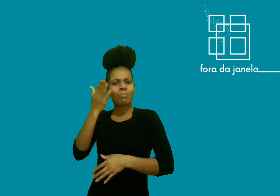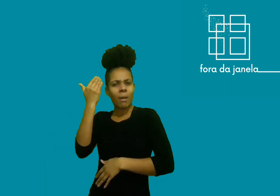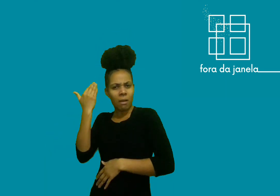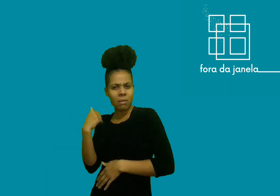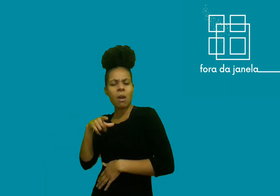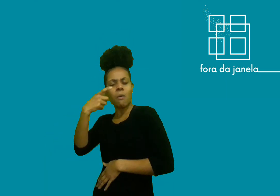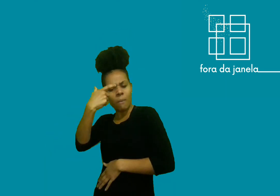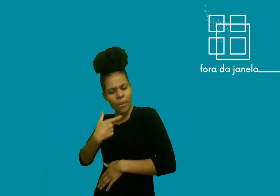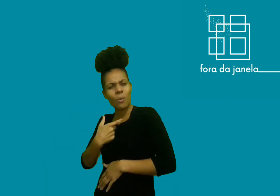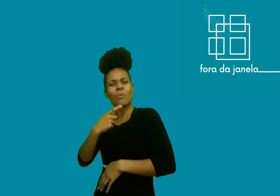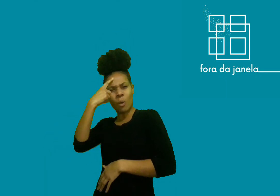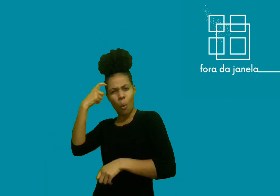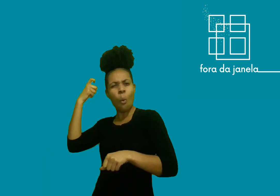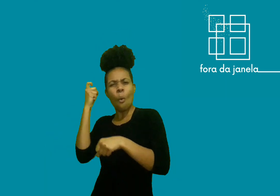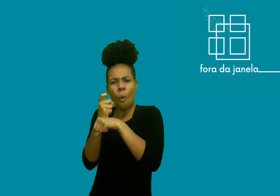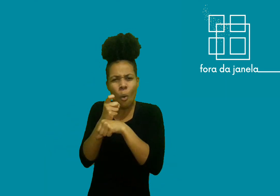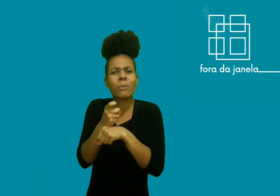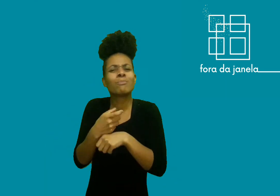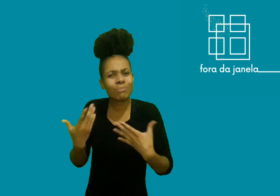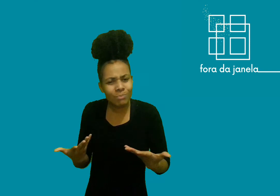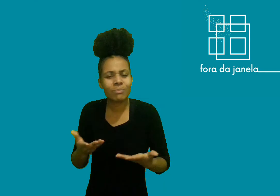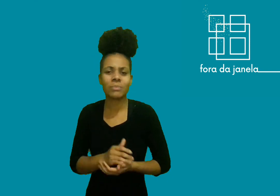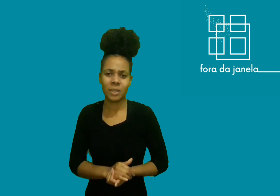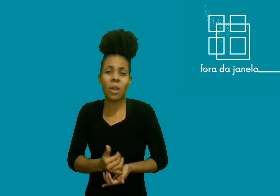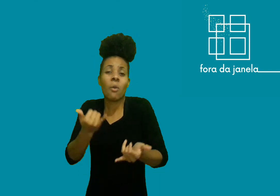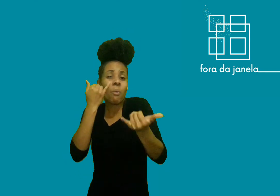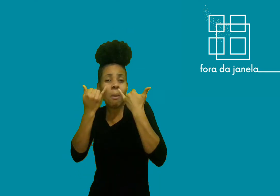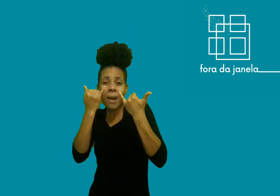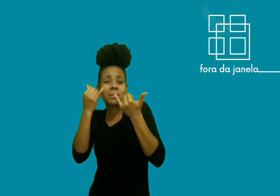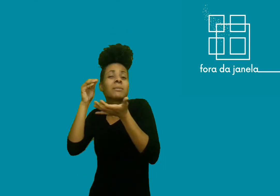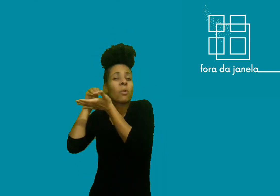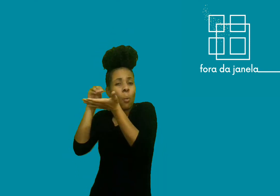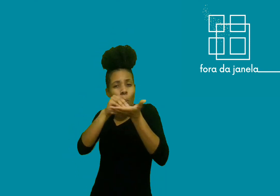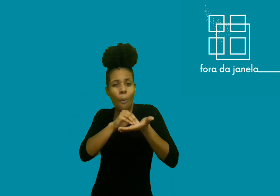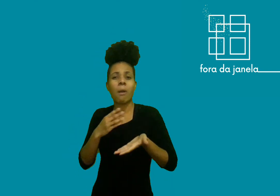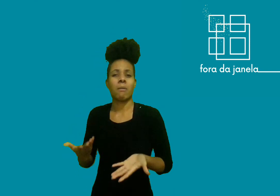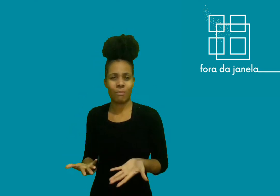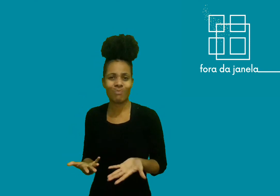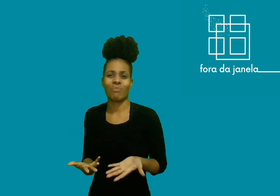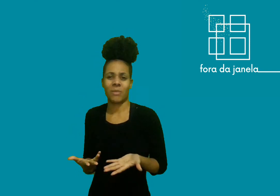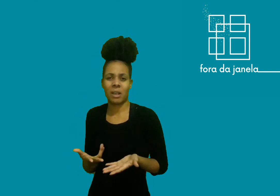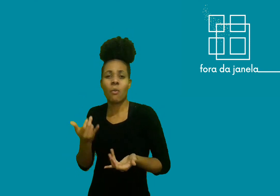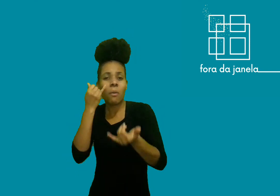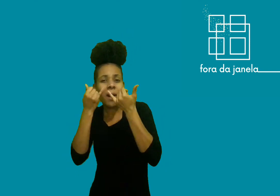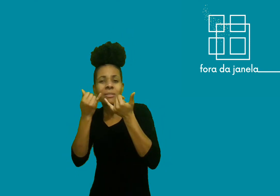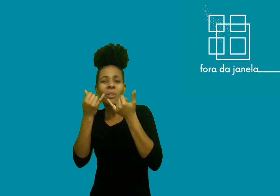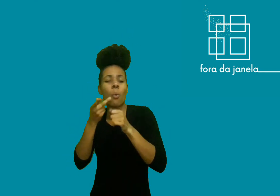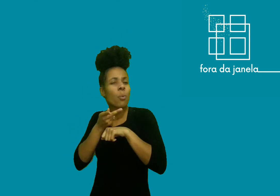um emprego, né? Como que ela é vista, enfim, em vários aspectos da vida, achar que, por exemplo,